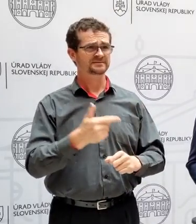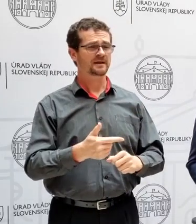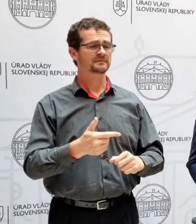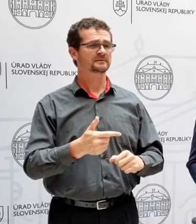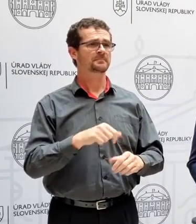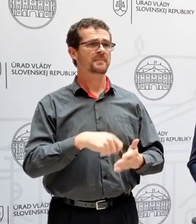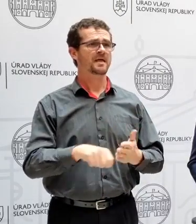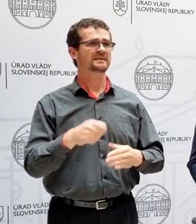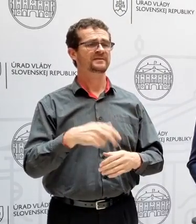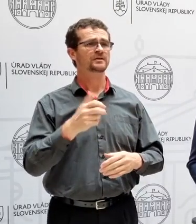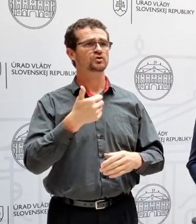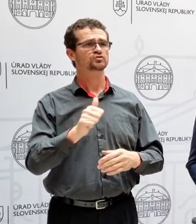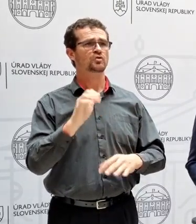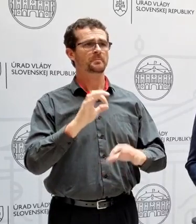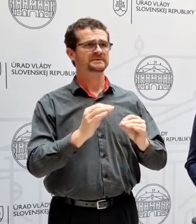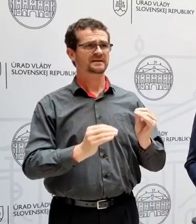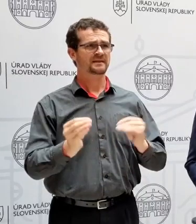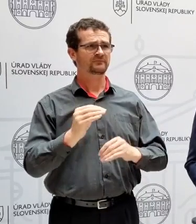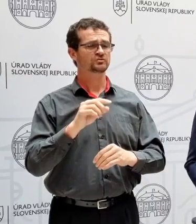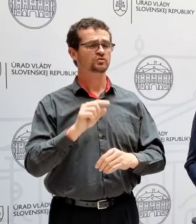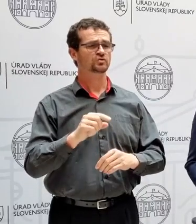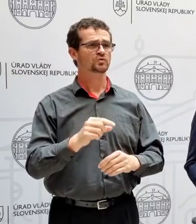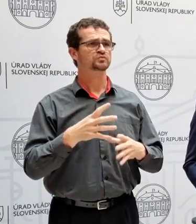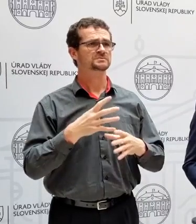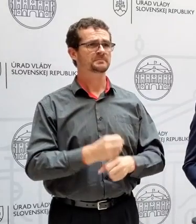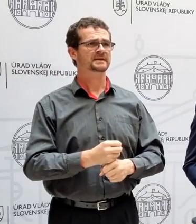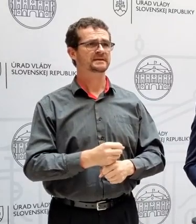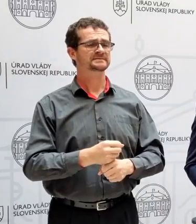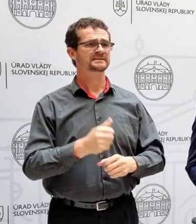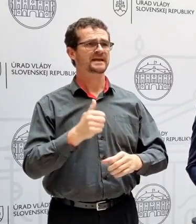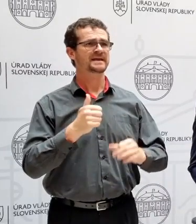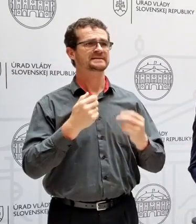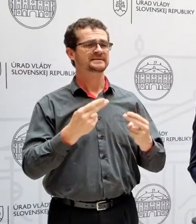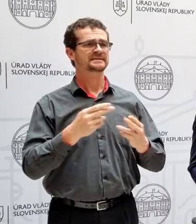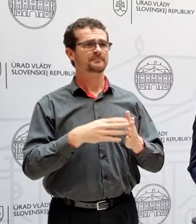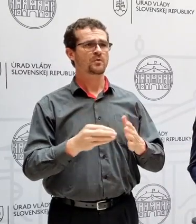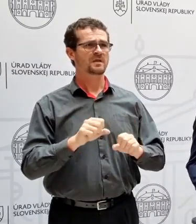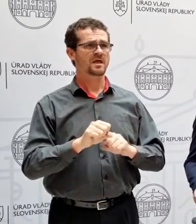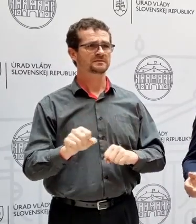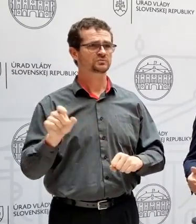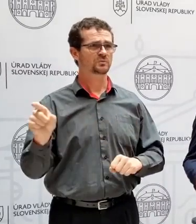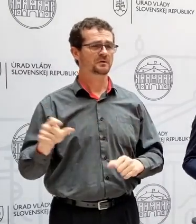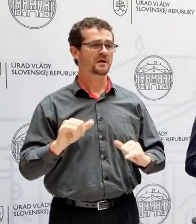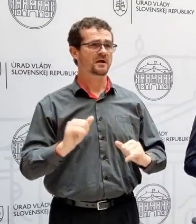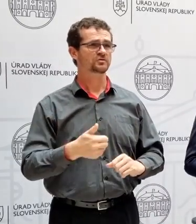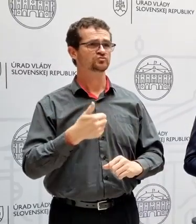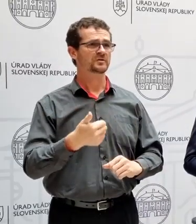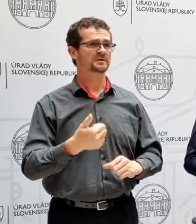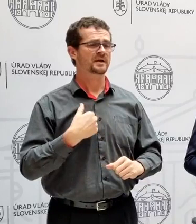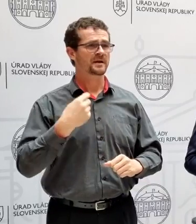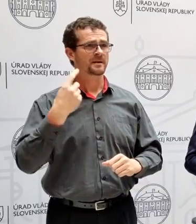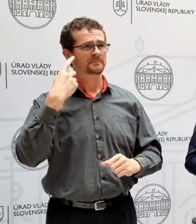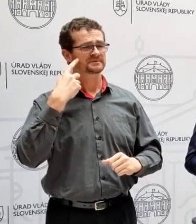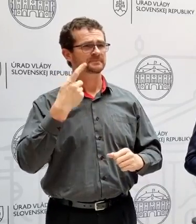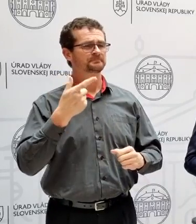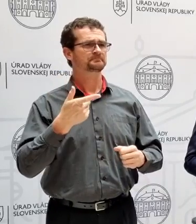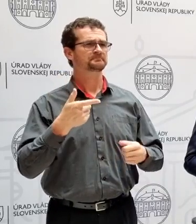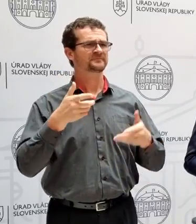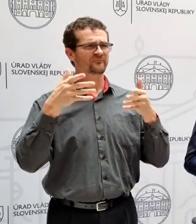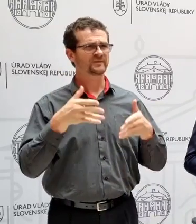budete platiť viac ako 100% navyše. Toto sú zmrazené ceny podľa Richarda Sulíka. A ešte raz si myslím, že